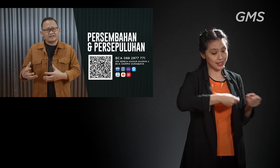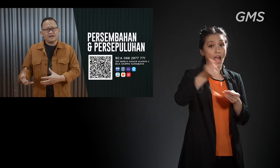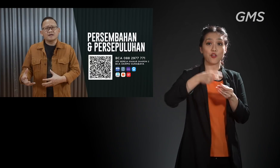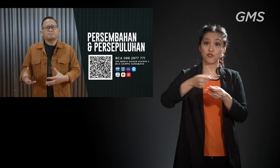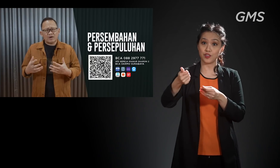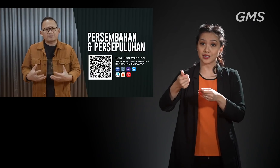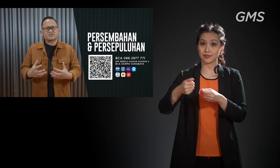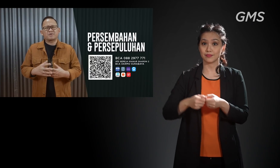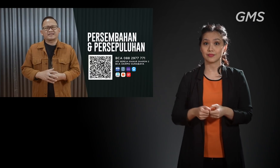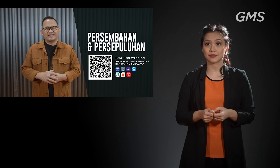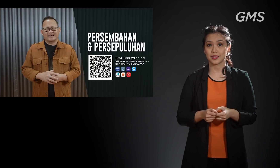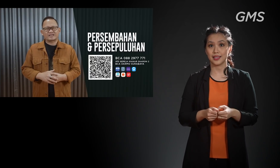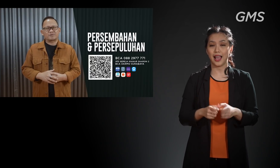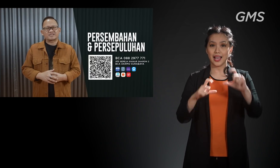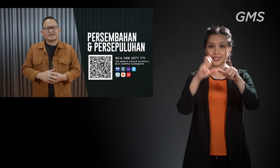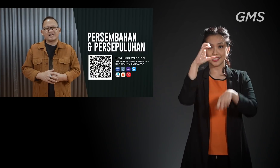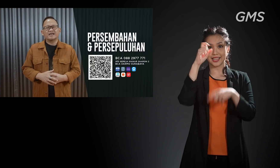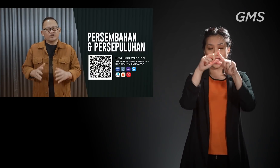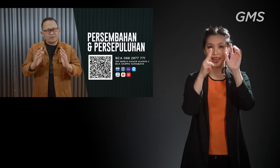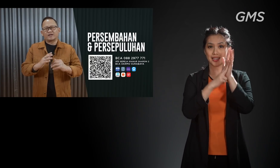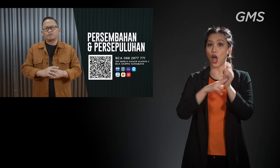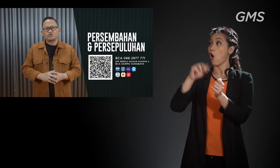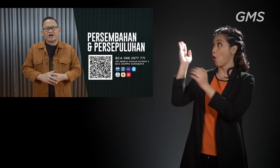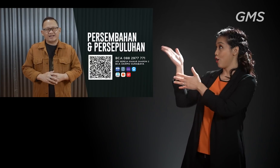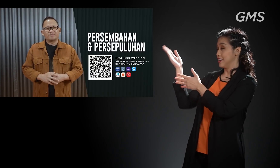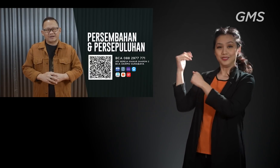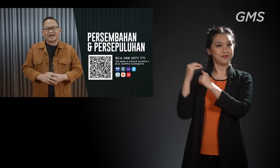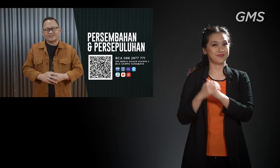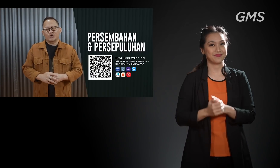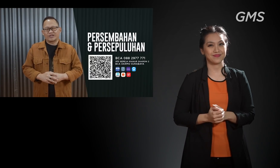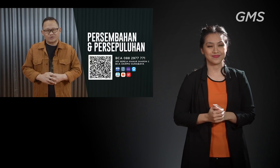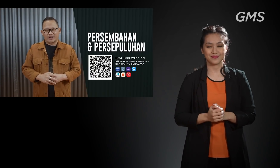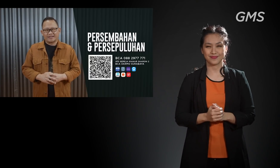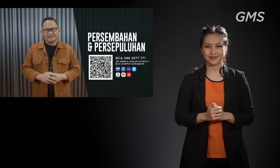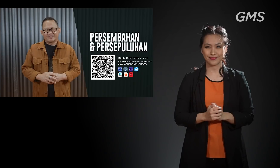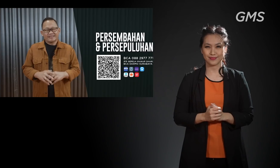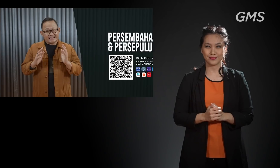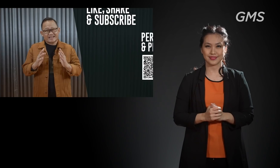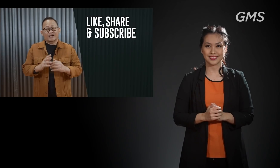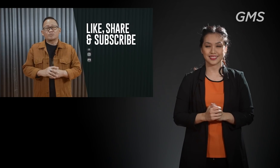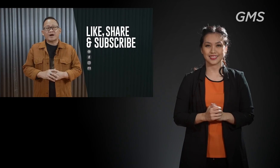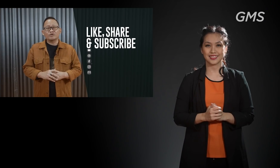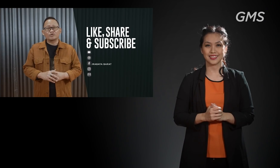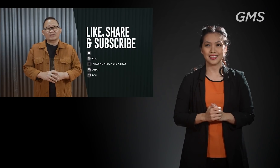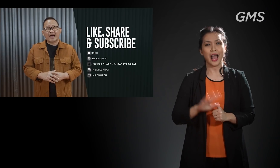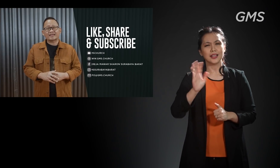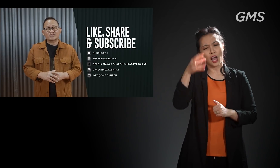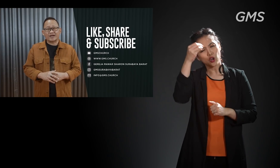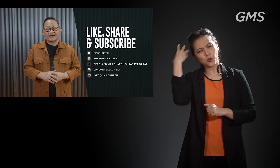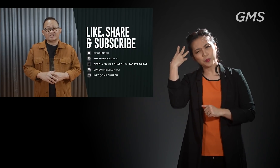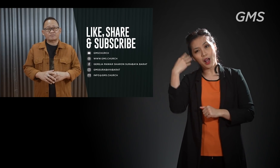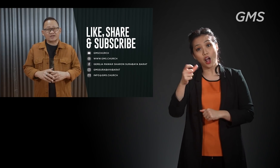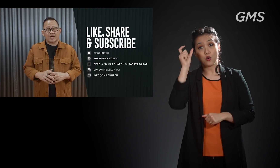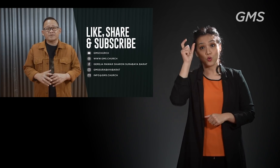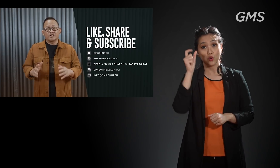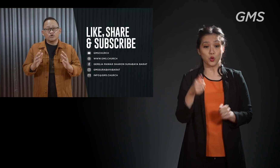code yang ada. Bawalah persembahan kita. Saya percaya hidup Anda pun juga akan diberkati oleh Tuhan. Dan jangan lupa untuk like,